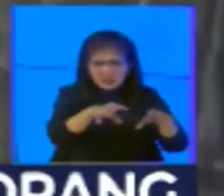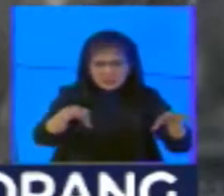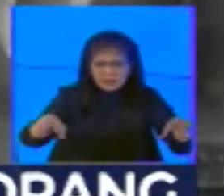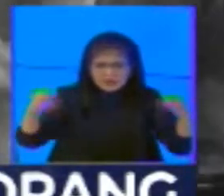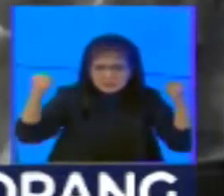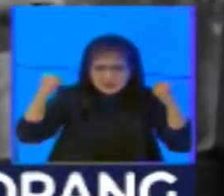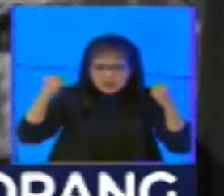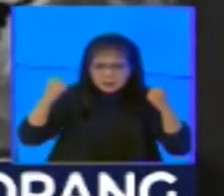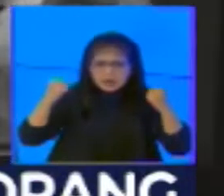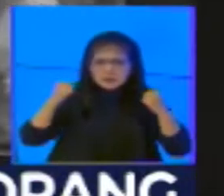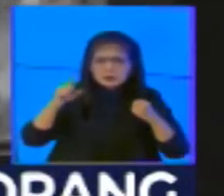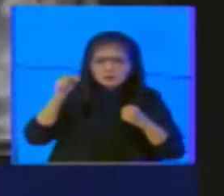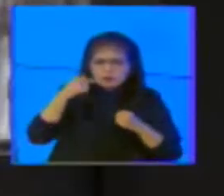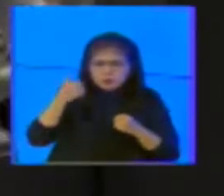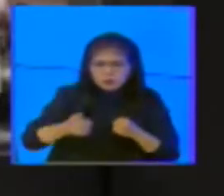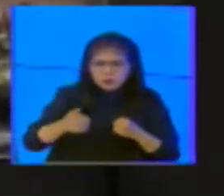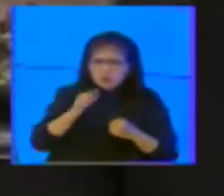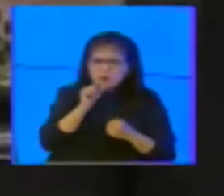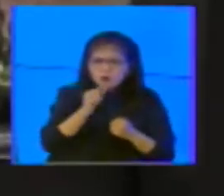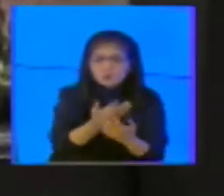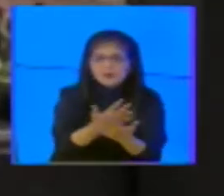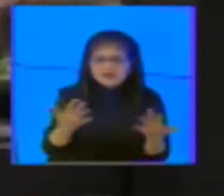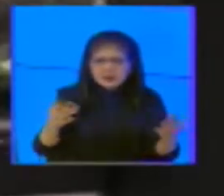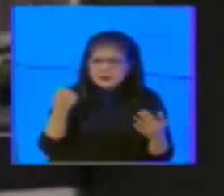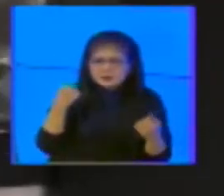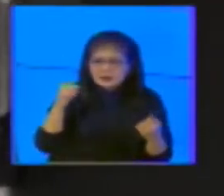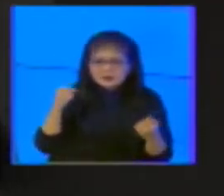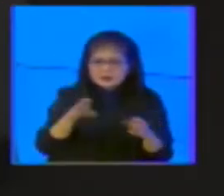juga kebutuhan pokok untuk masyarakat yang tak bisa bekerja.